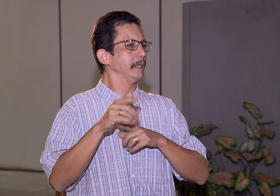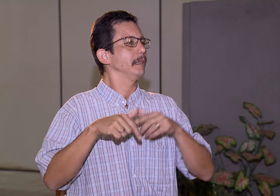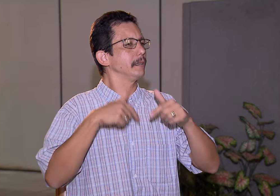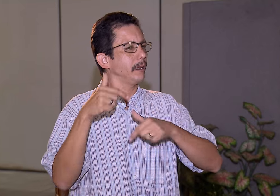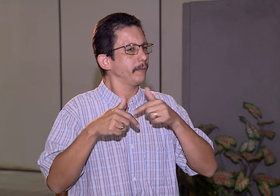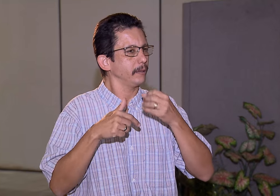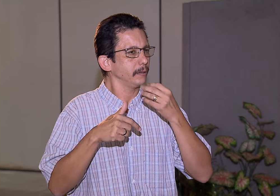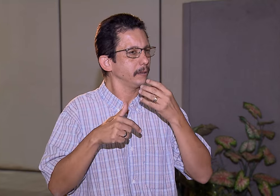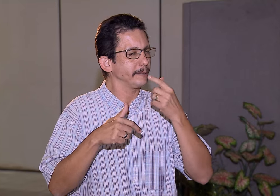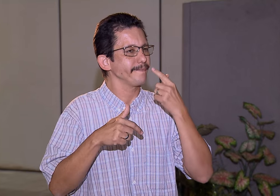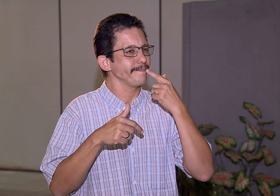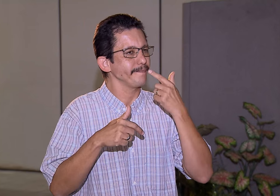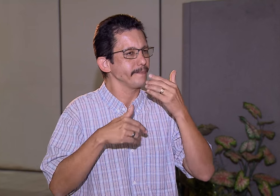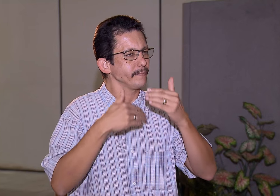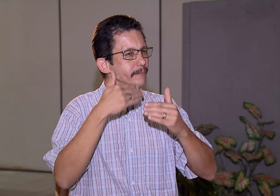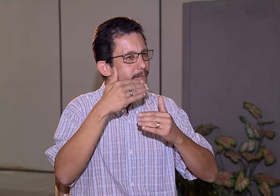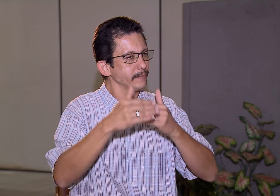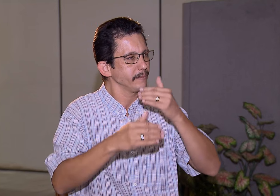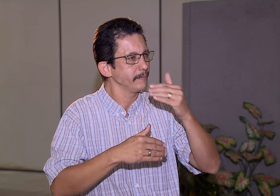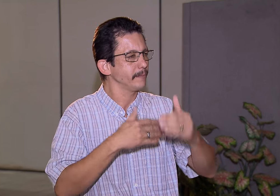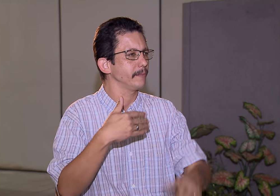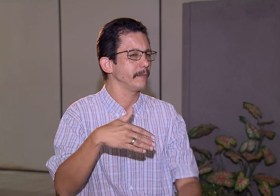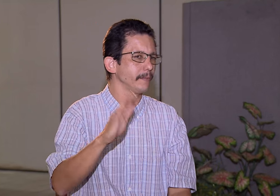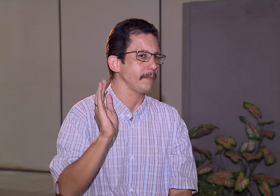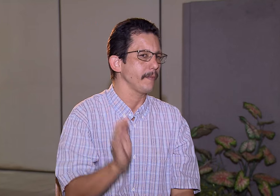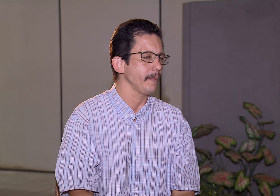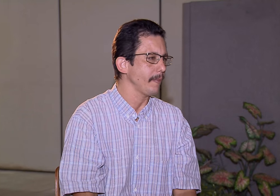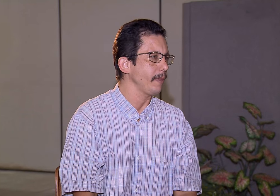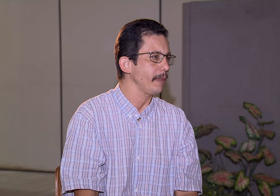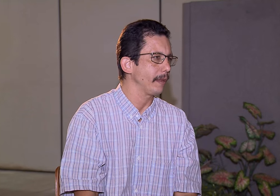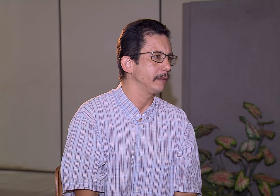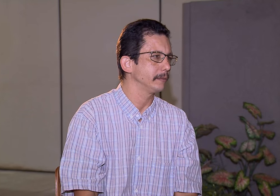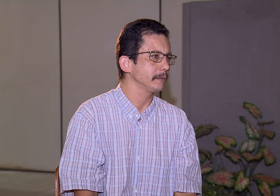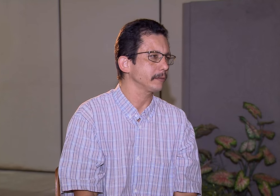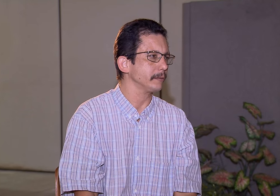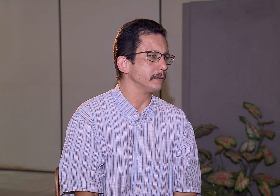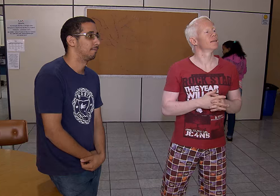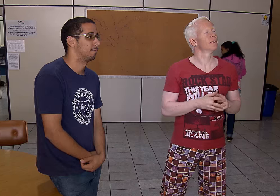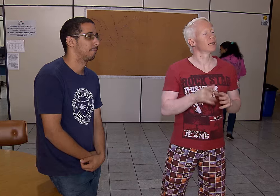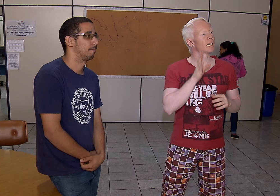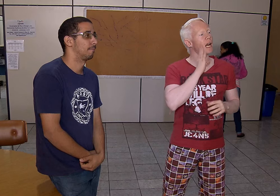é uma língua de sinais, que eles começaram a dar crédito à minha responsabilidade.